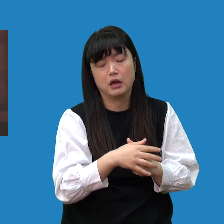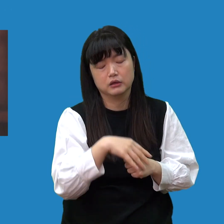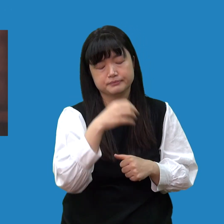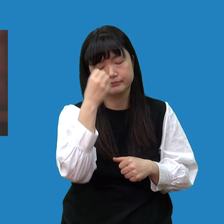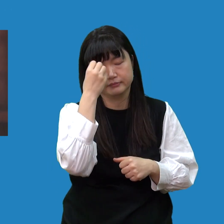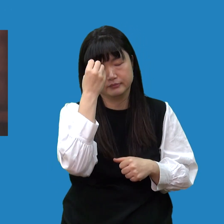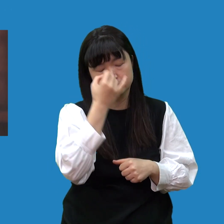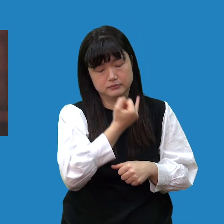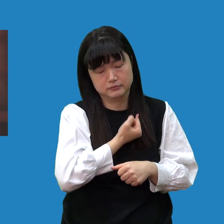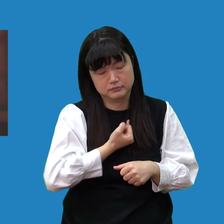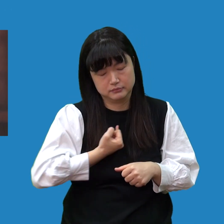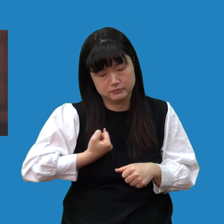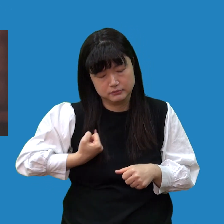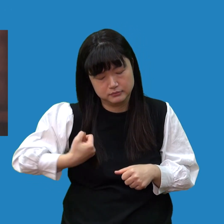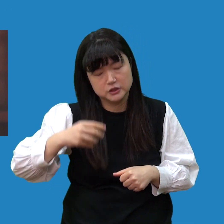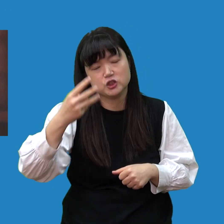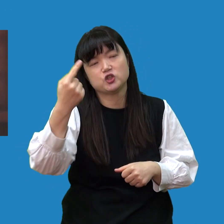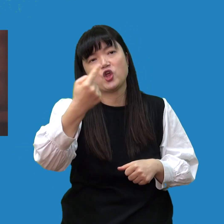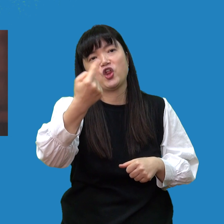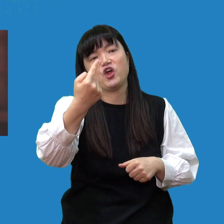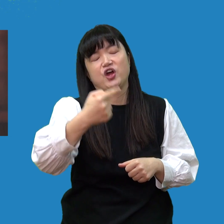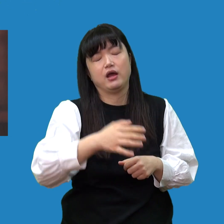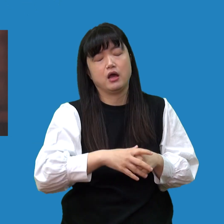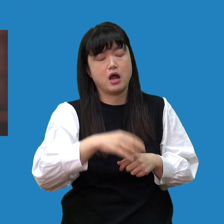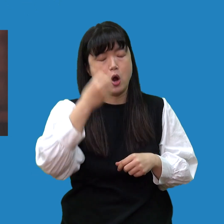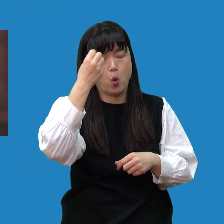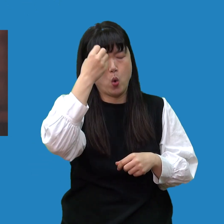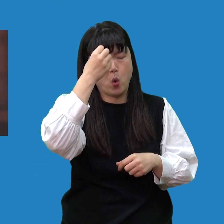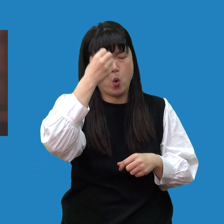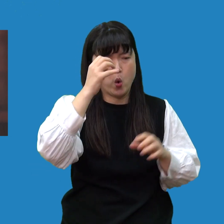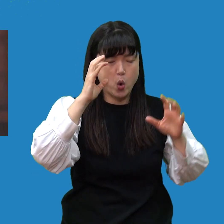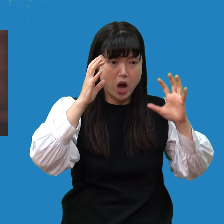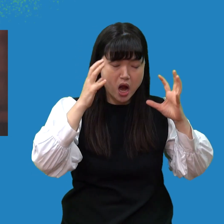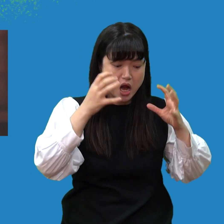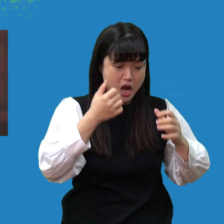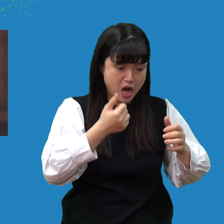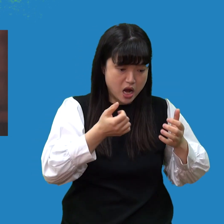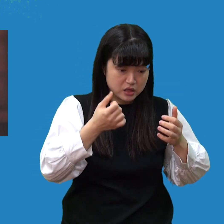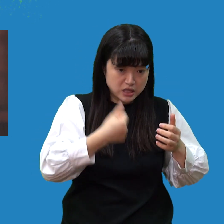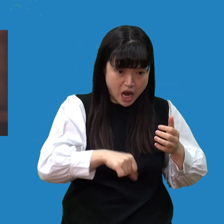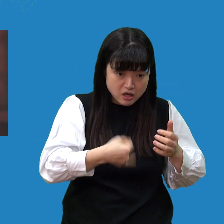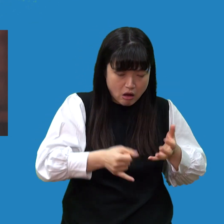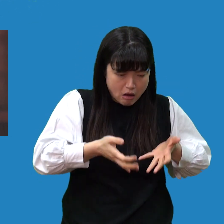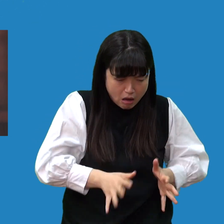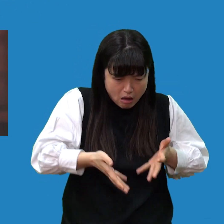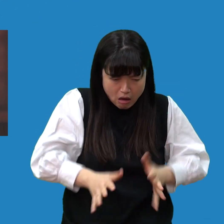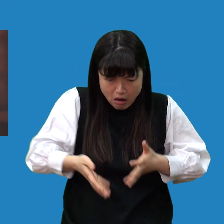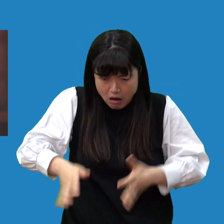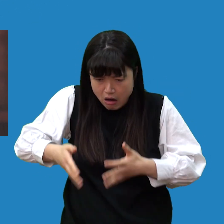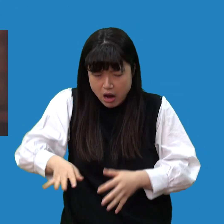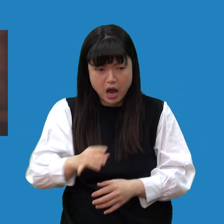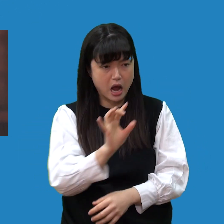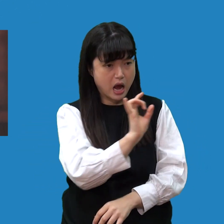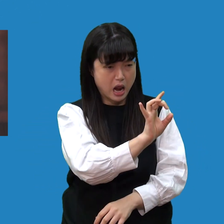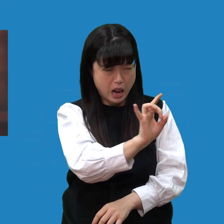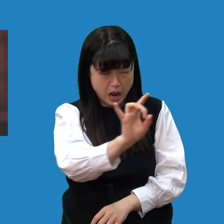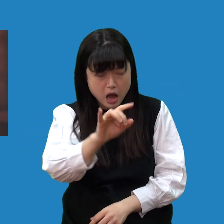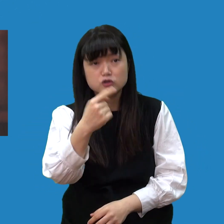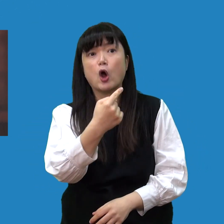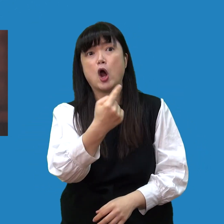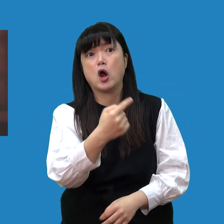그러니까 여인들만 1000명이에요. 이 여인들에게서 나온 자녀들이 있지 않겠어요? 한 사람이 하나만 낳아도